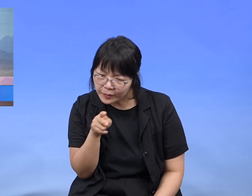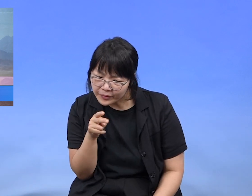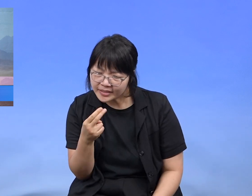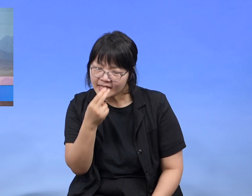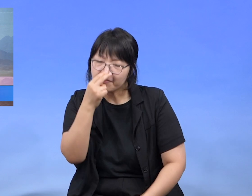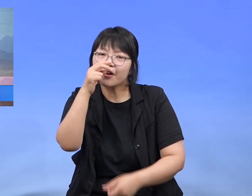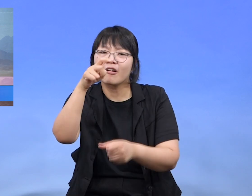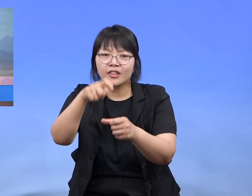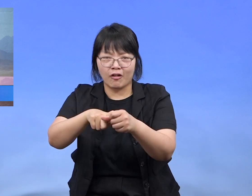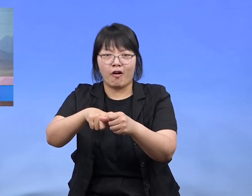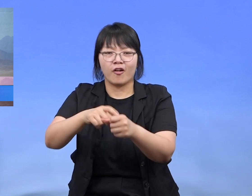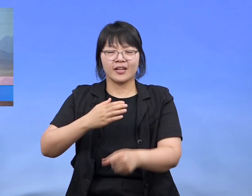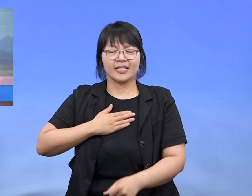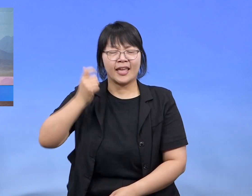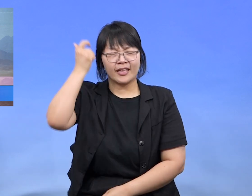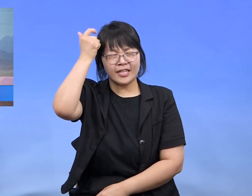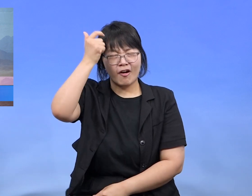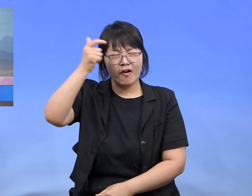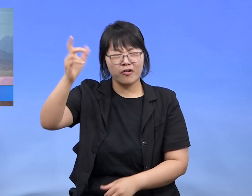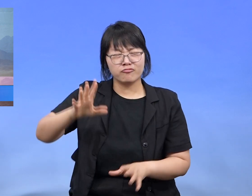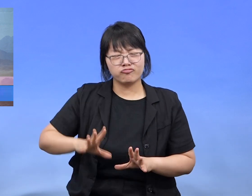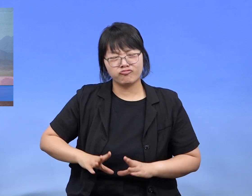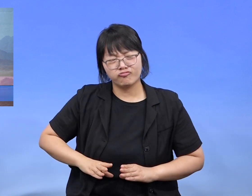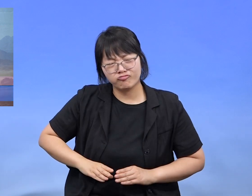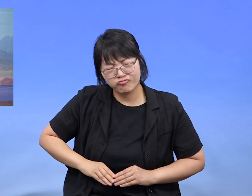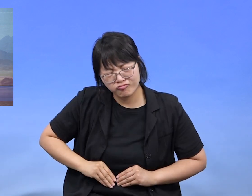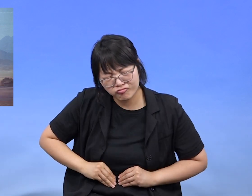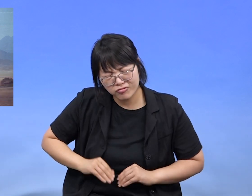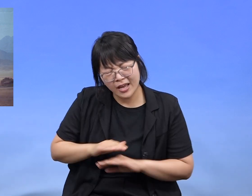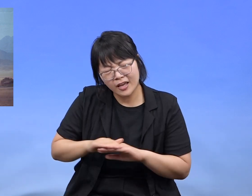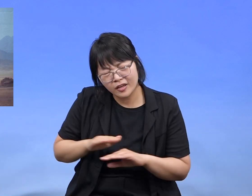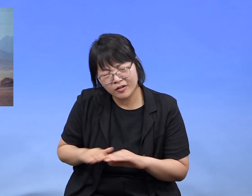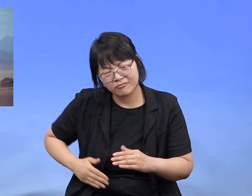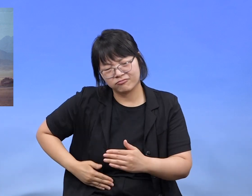되어 우리의 영혼의 허기짐을 면하게 하는 것입니다.